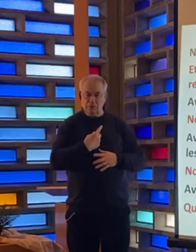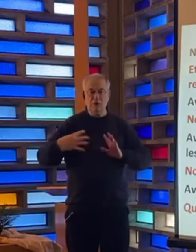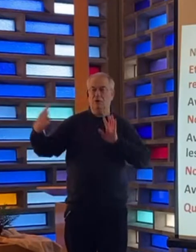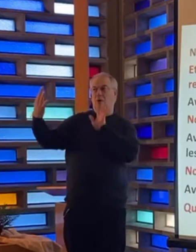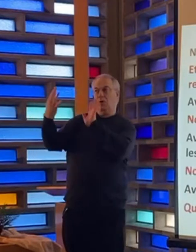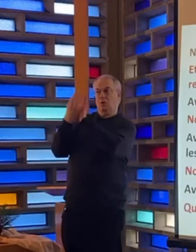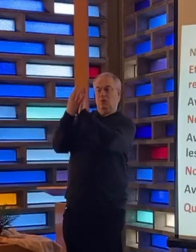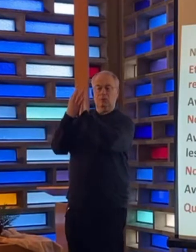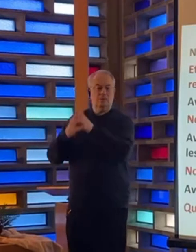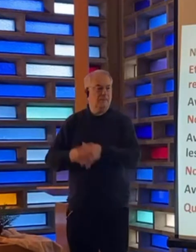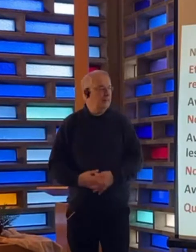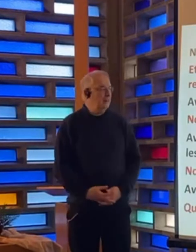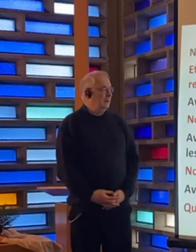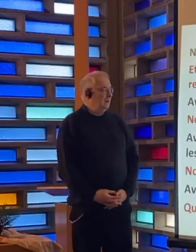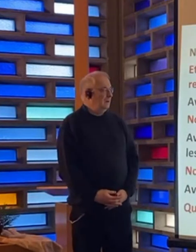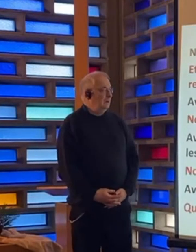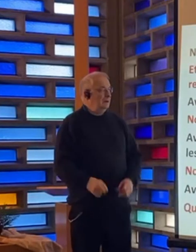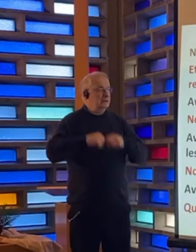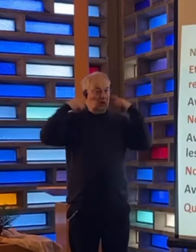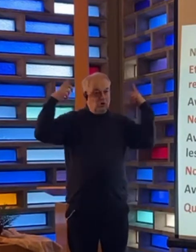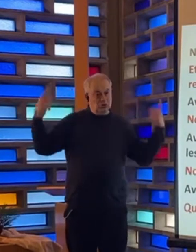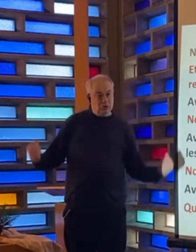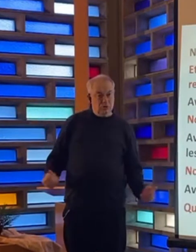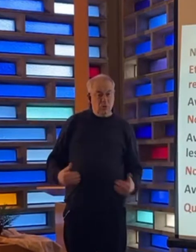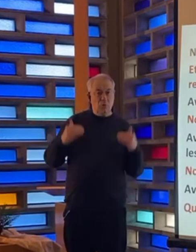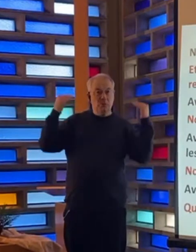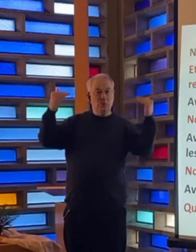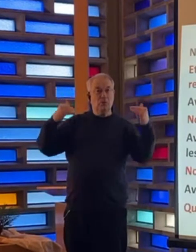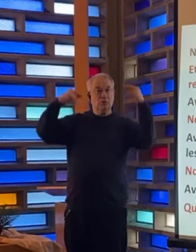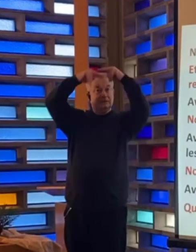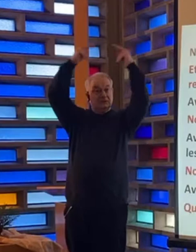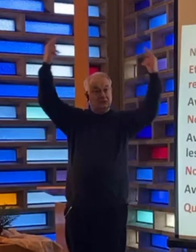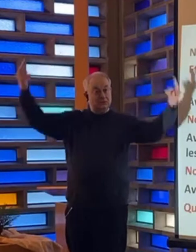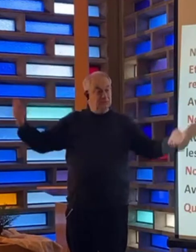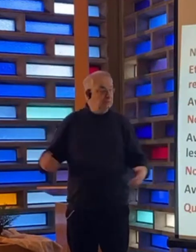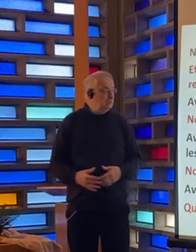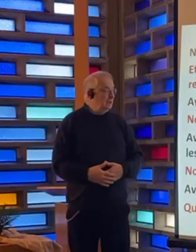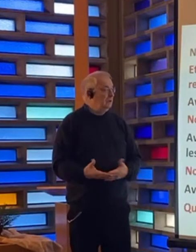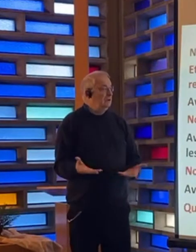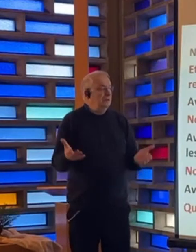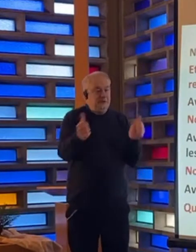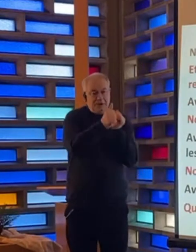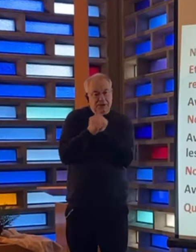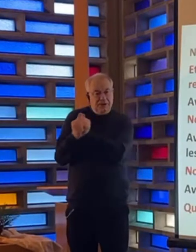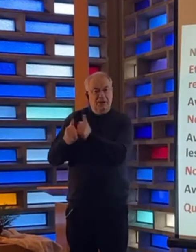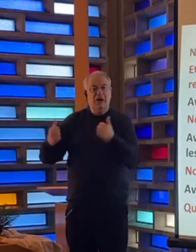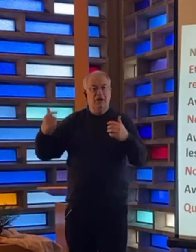rencontre. Avec les anges au plus haut des cieux, nous sommes réunis pour louer